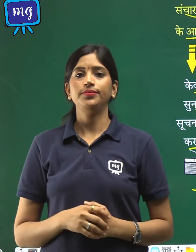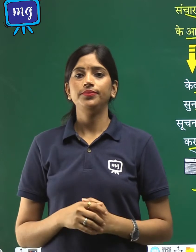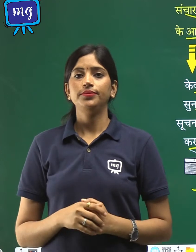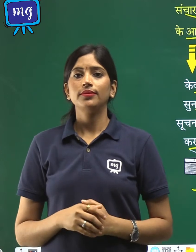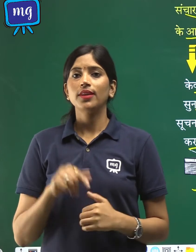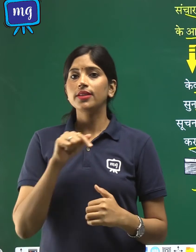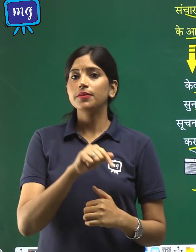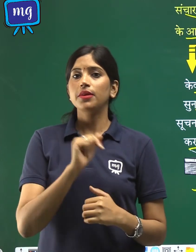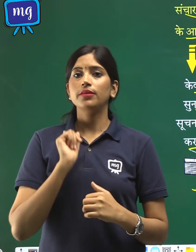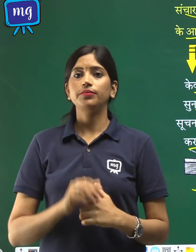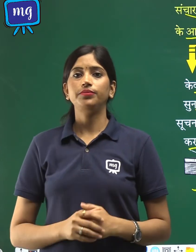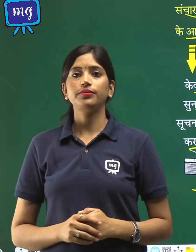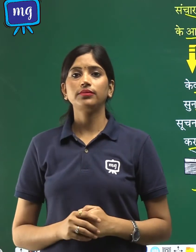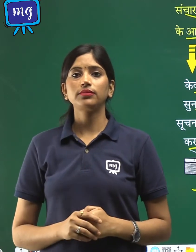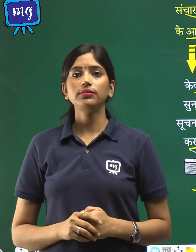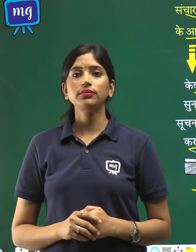इसमें